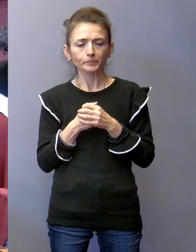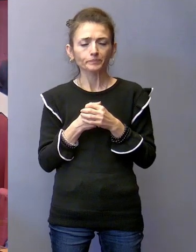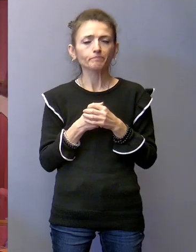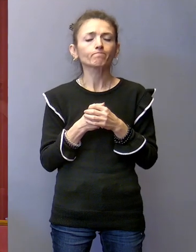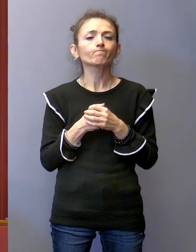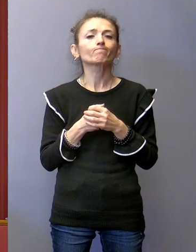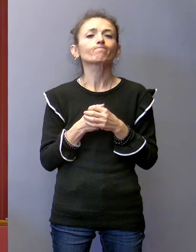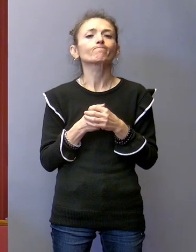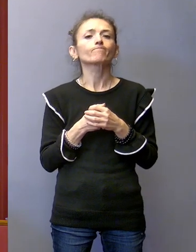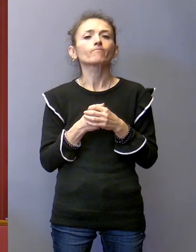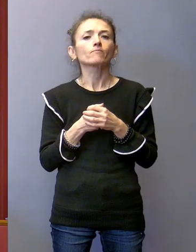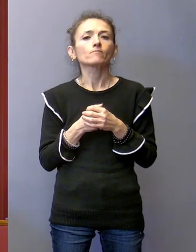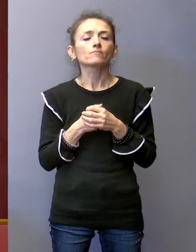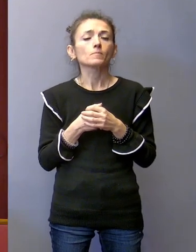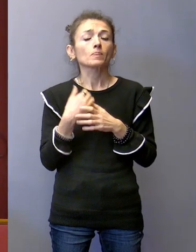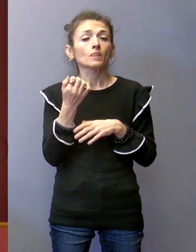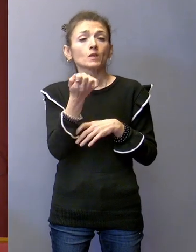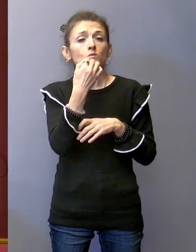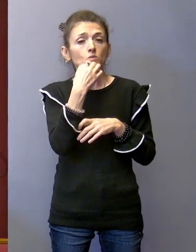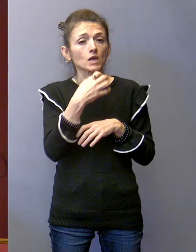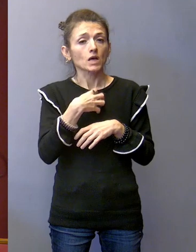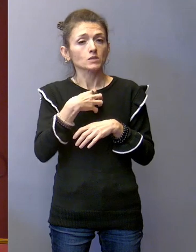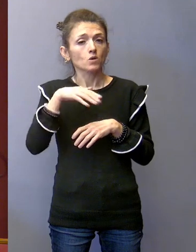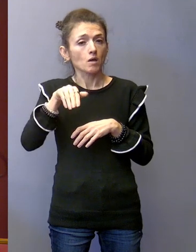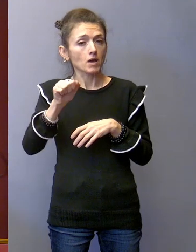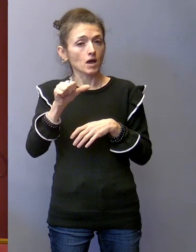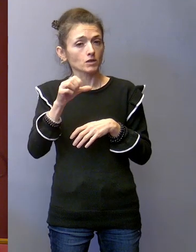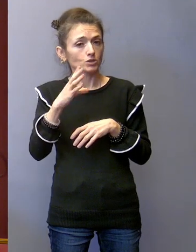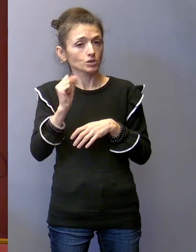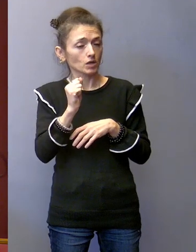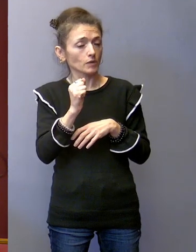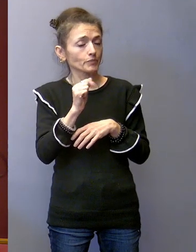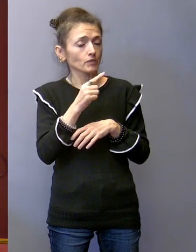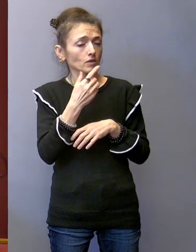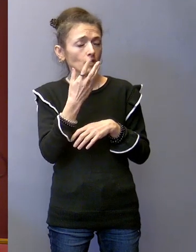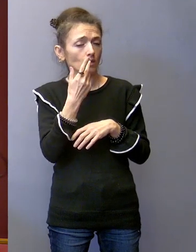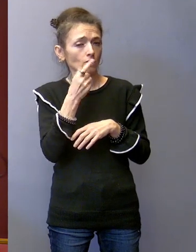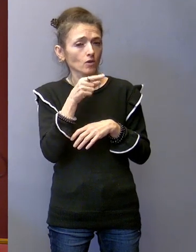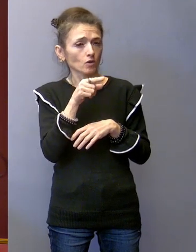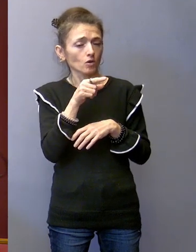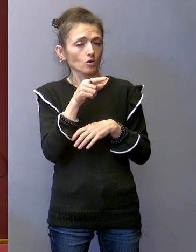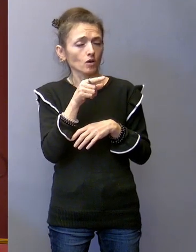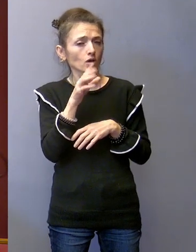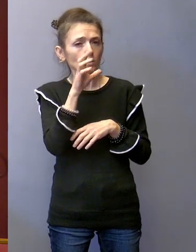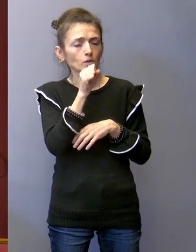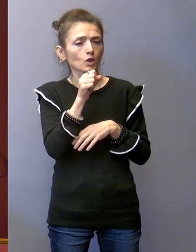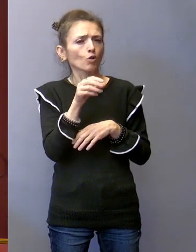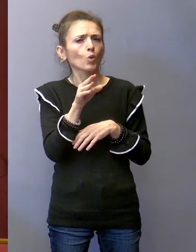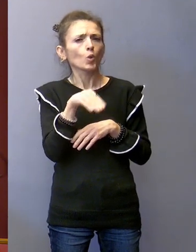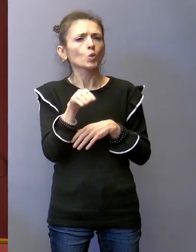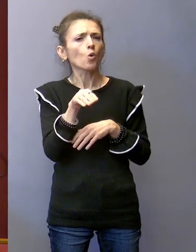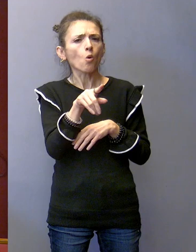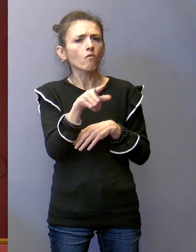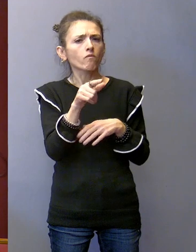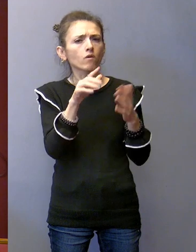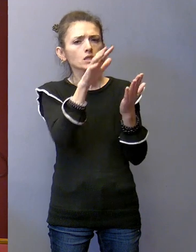Dopodiché Allora Masha Era giusto per specificare dove va